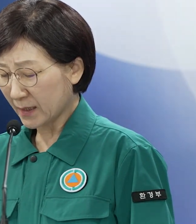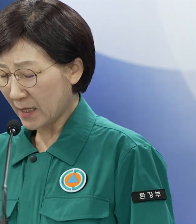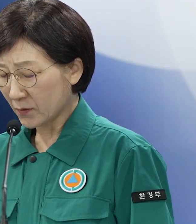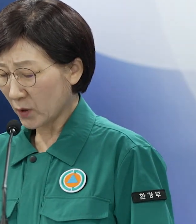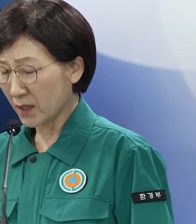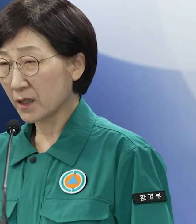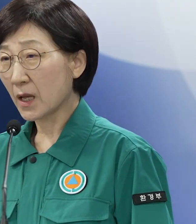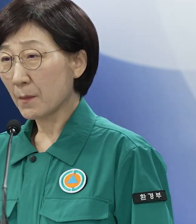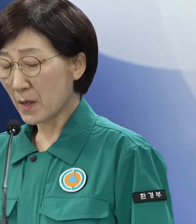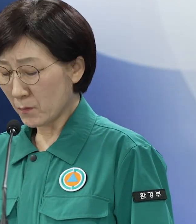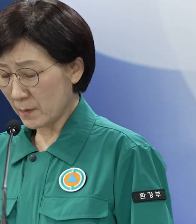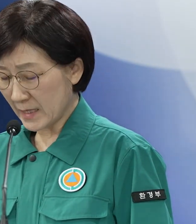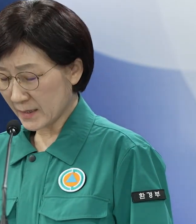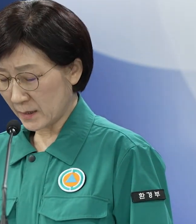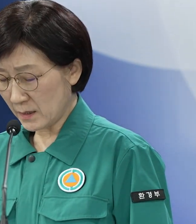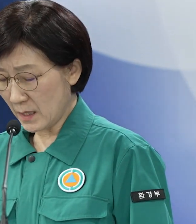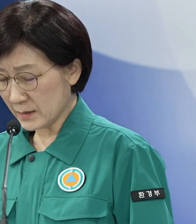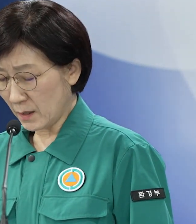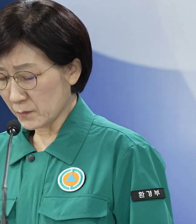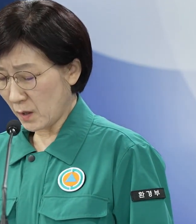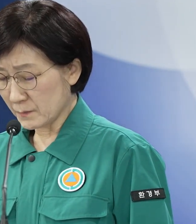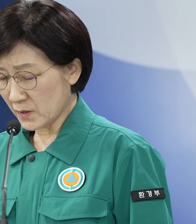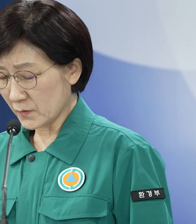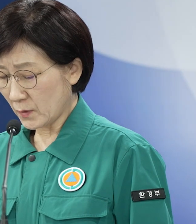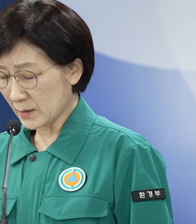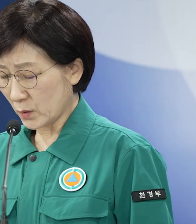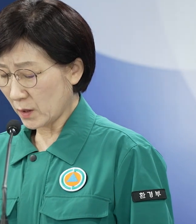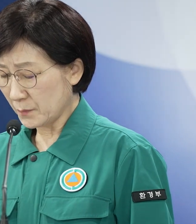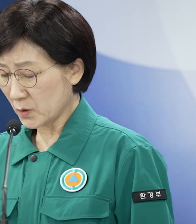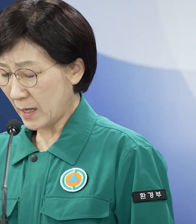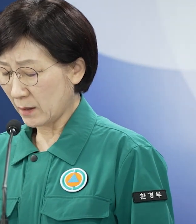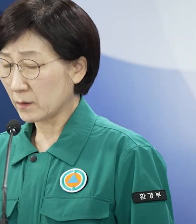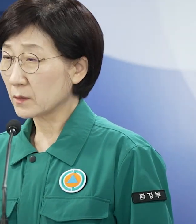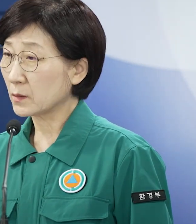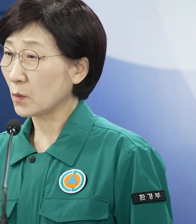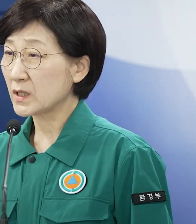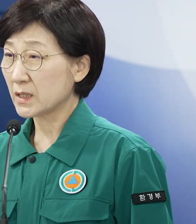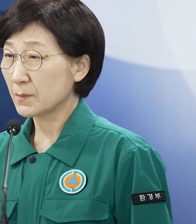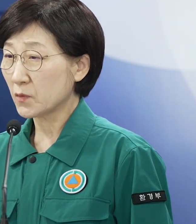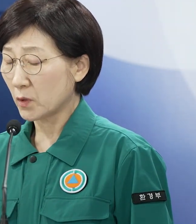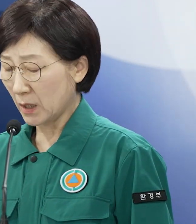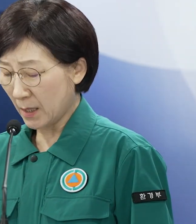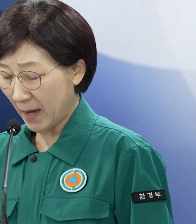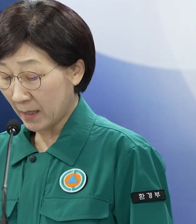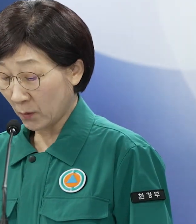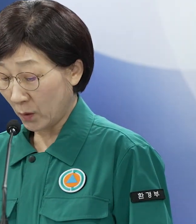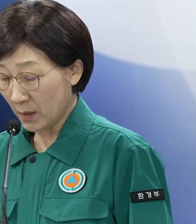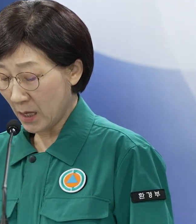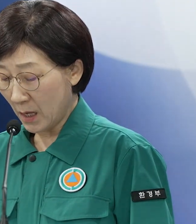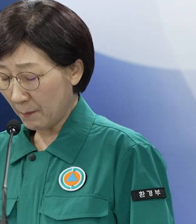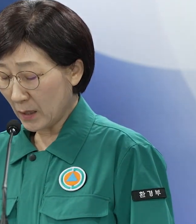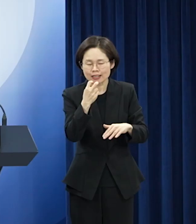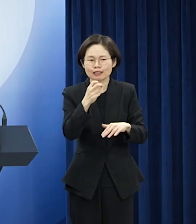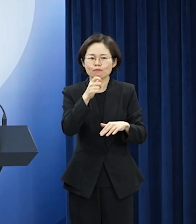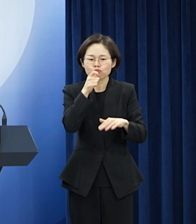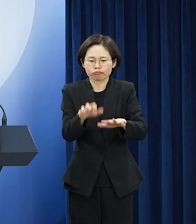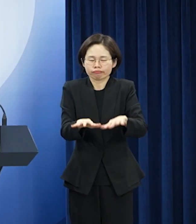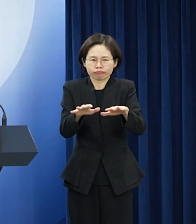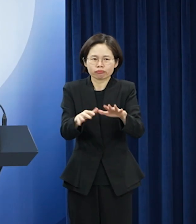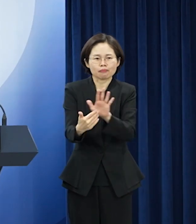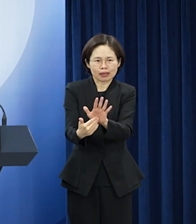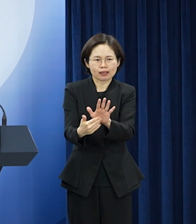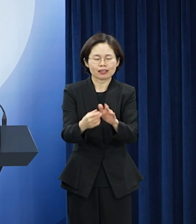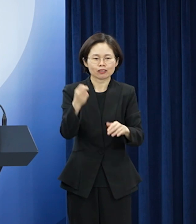관로의 시작이라 할 수 있는 빗물 바지를 점검 청소하도록 협조하여 도시 침수를 예방하고 맨홀